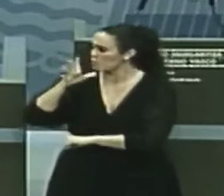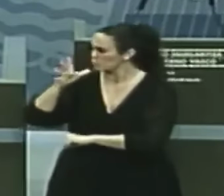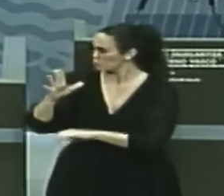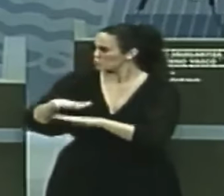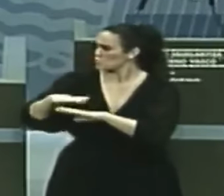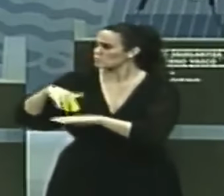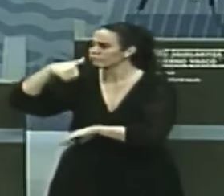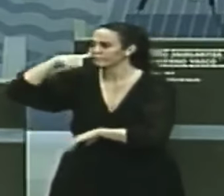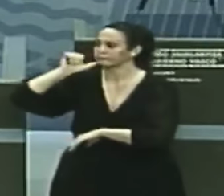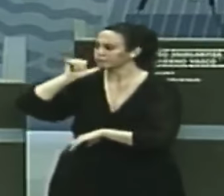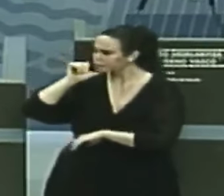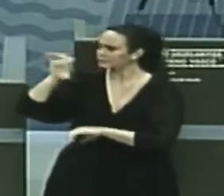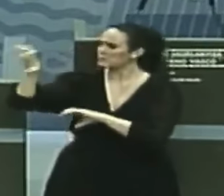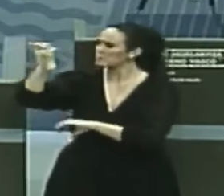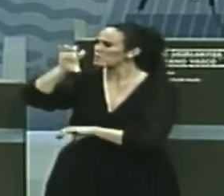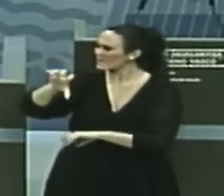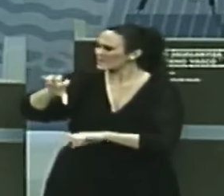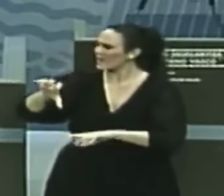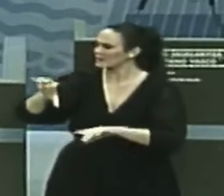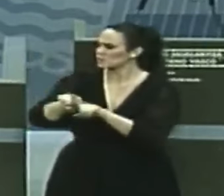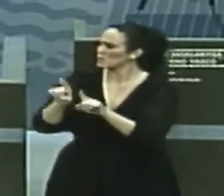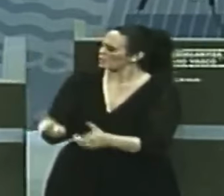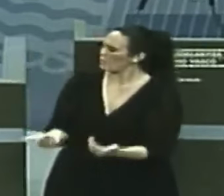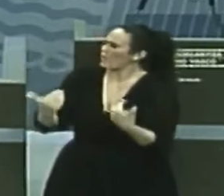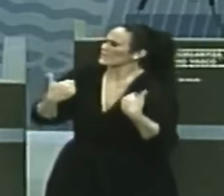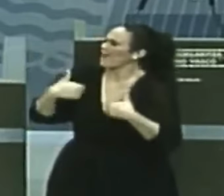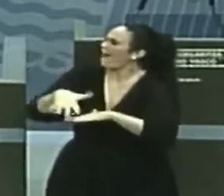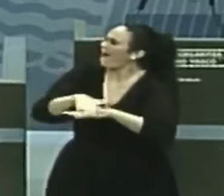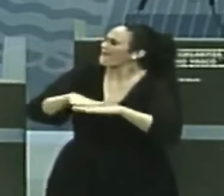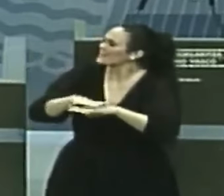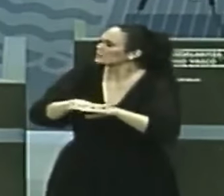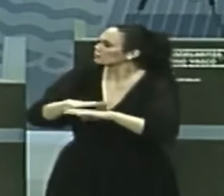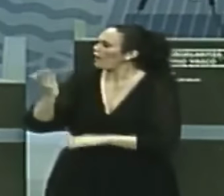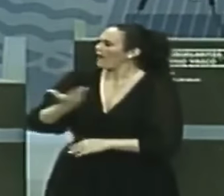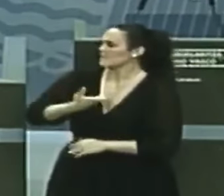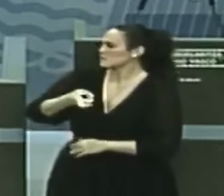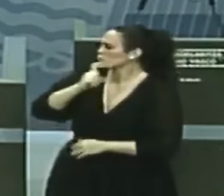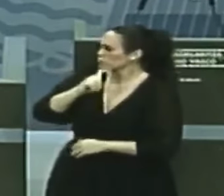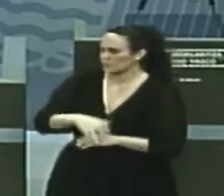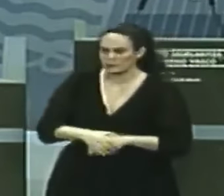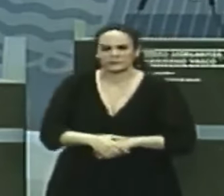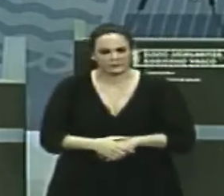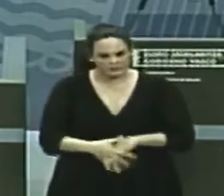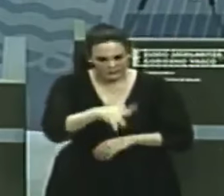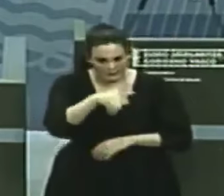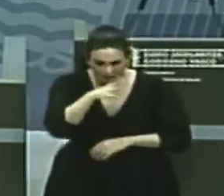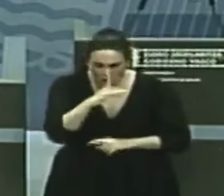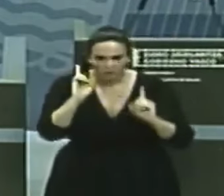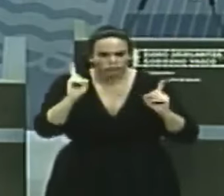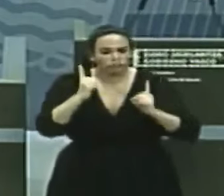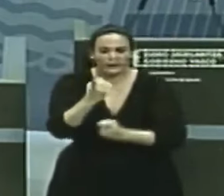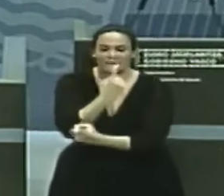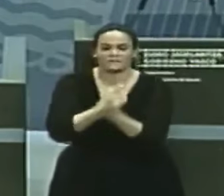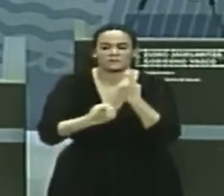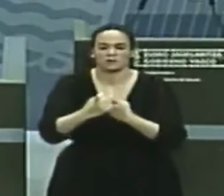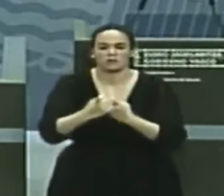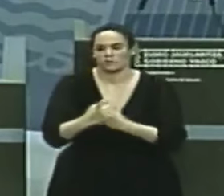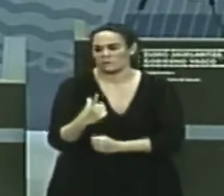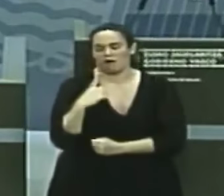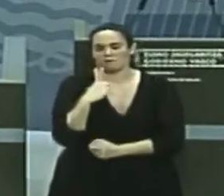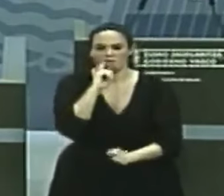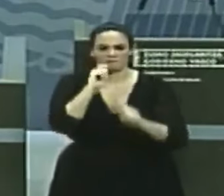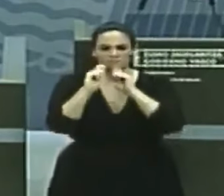deje a las comunidades determinar las actividades esenciales en su ámbito mira en este momento únicamente tenemos la información relativa a la rueda de prensa de